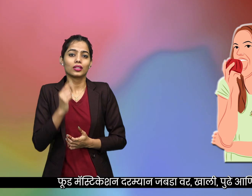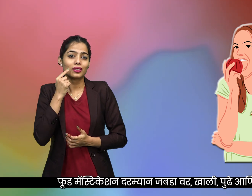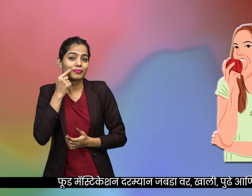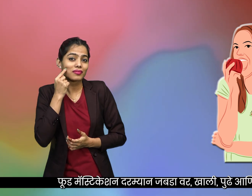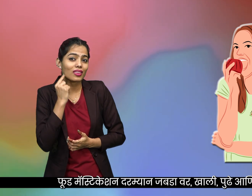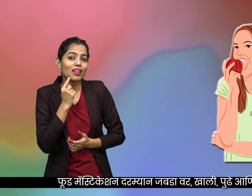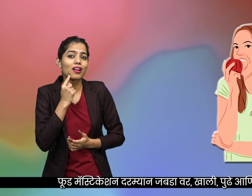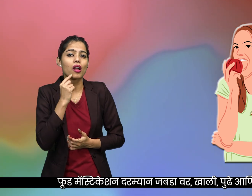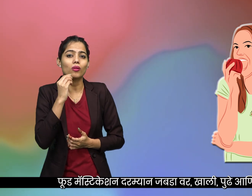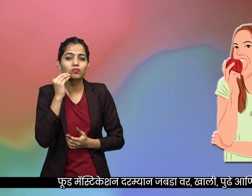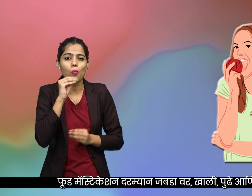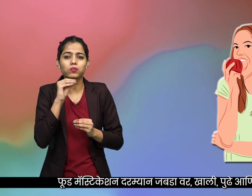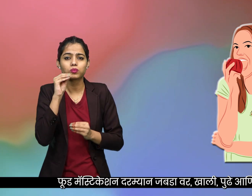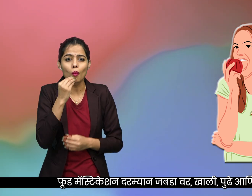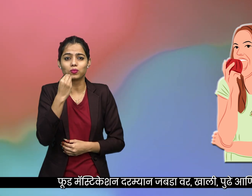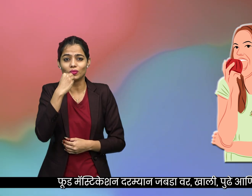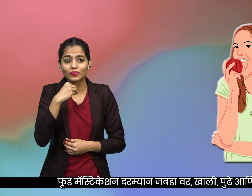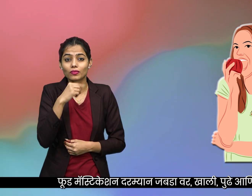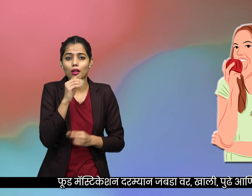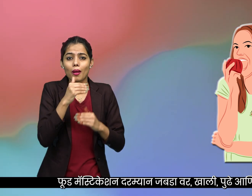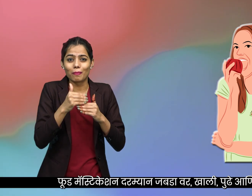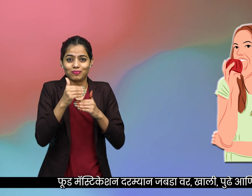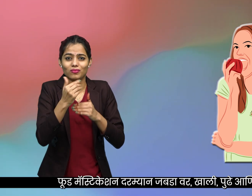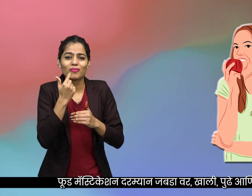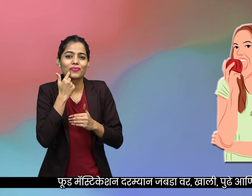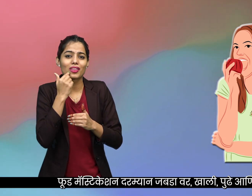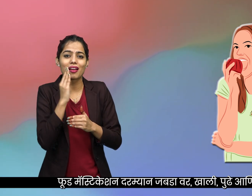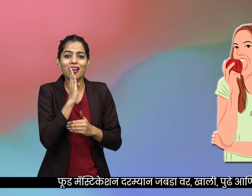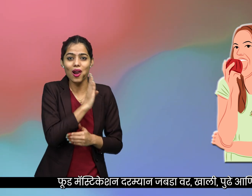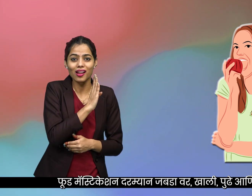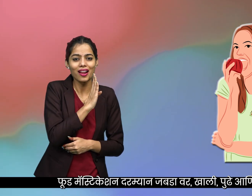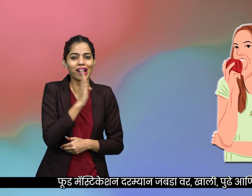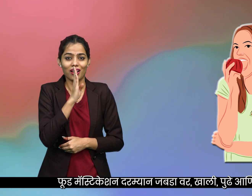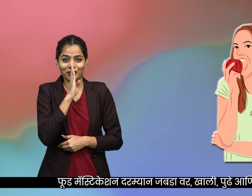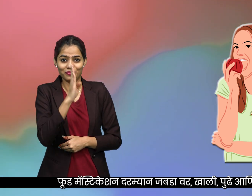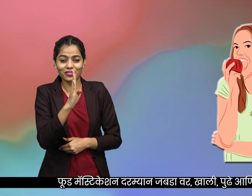फूड मॅस्टिकेशन दरम्यान जबडा वर खाली पुढे आणि मागे सरकतो.